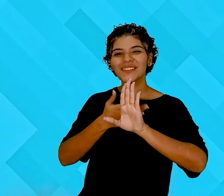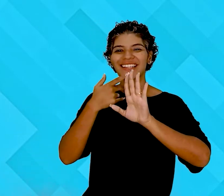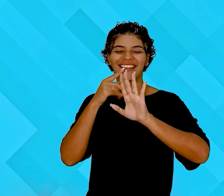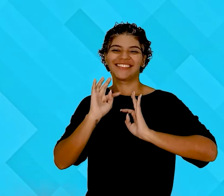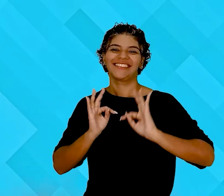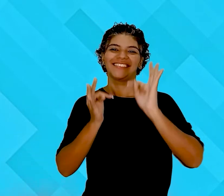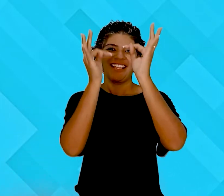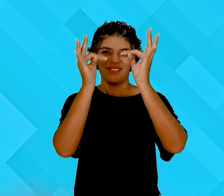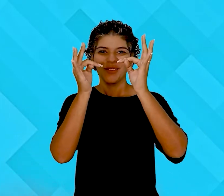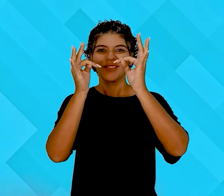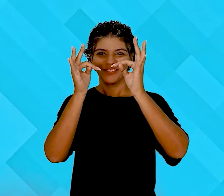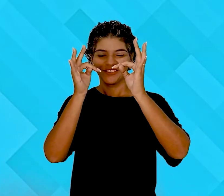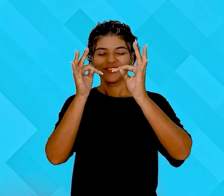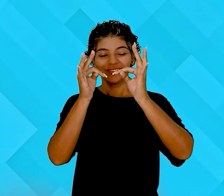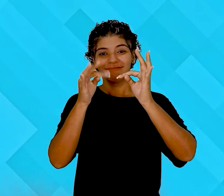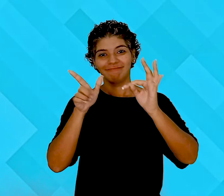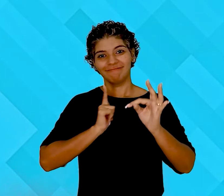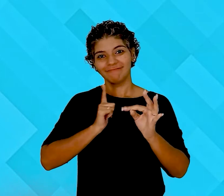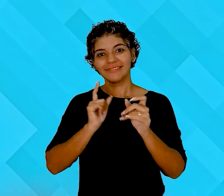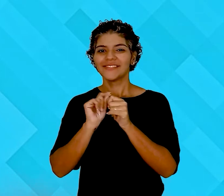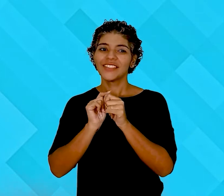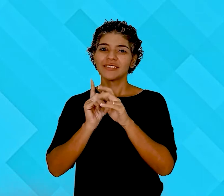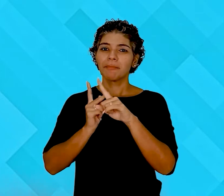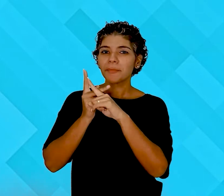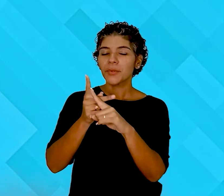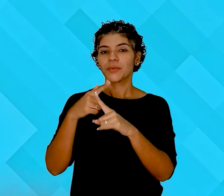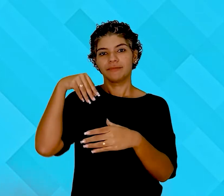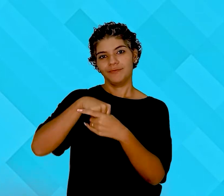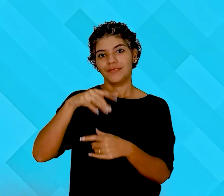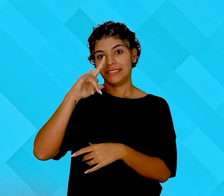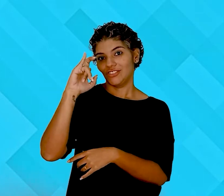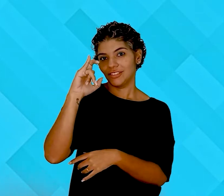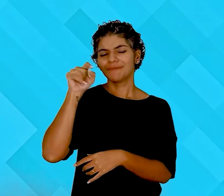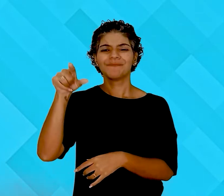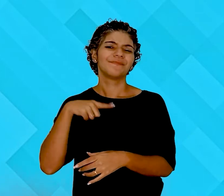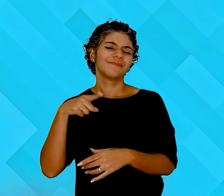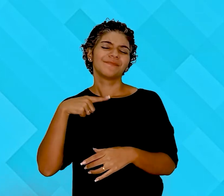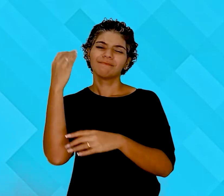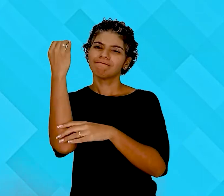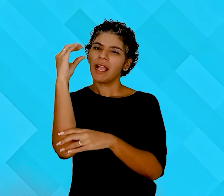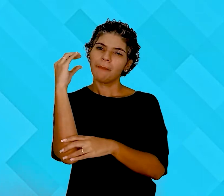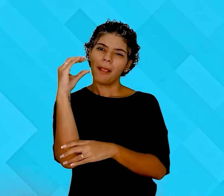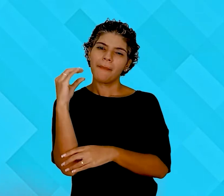fato, mostrar o que acontece por trás, o que não é para a gente saber do que aparece nas